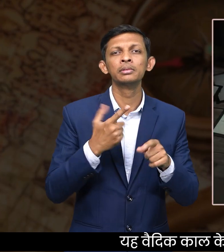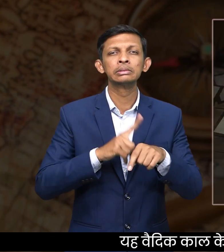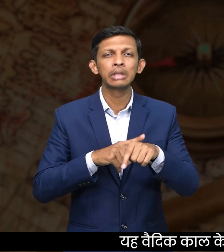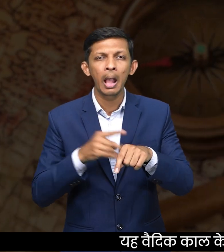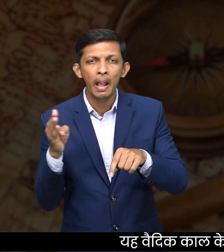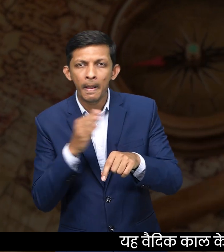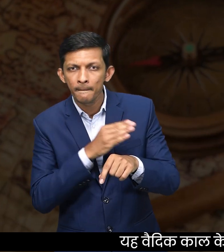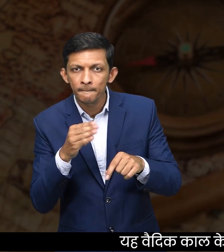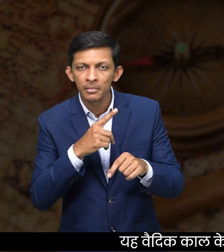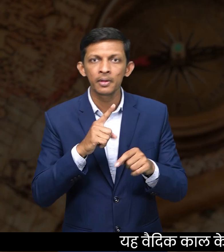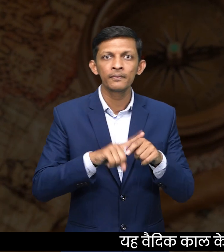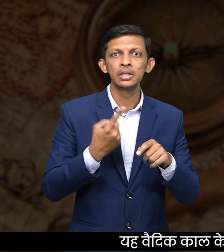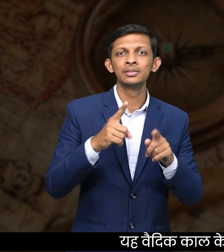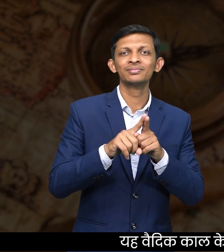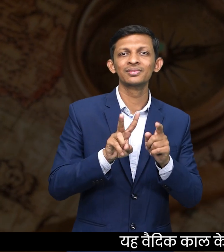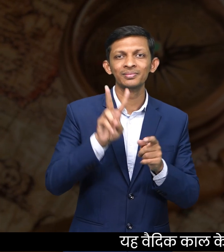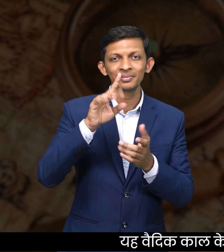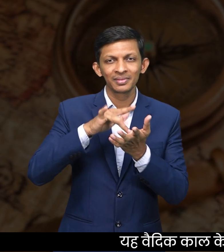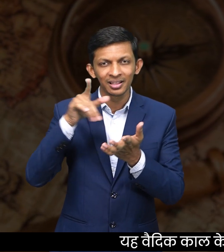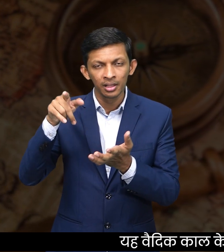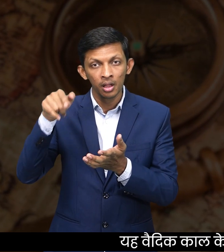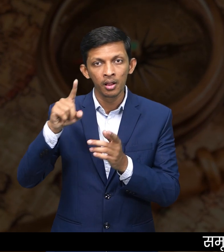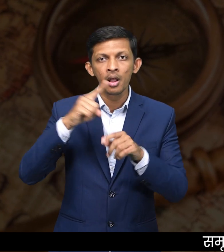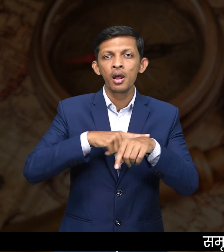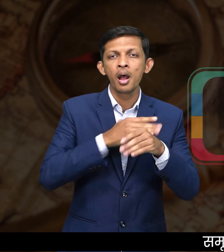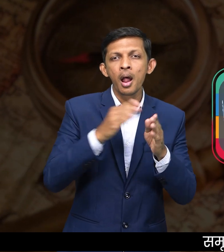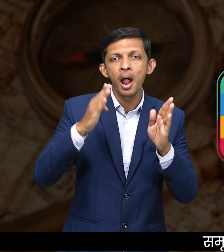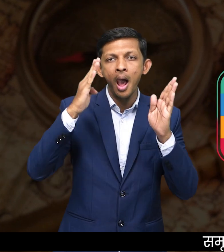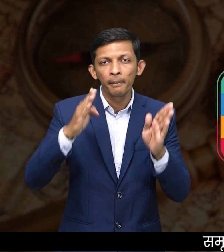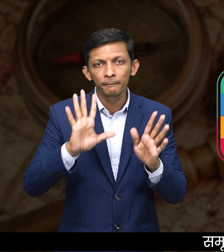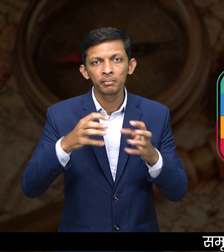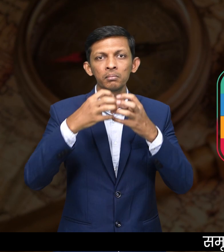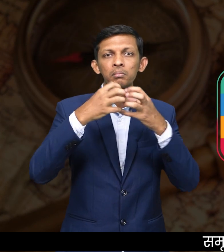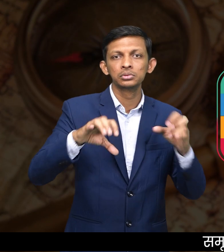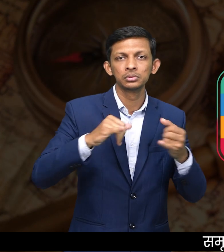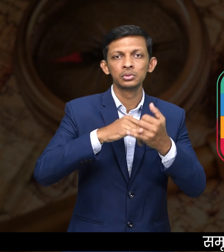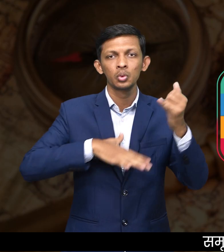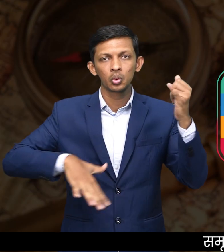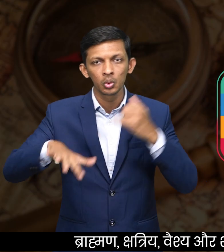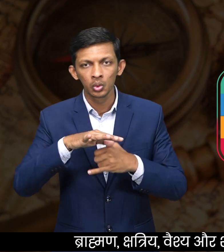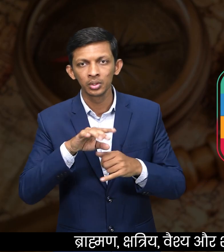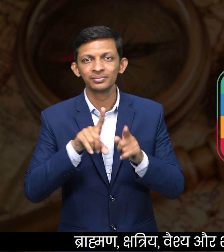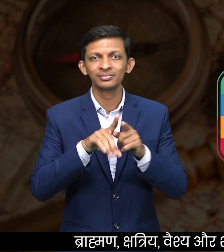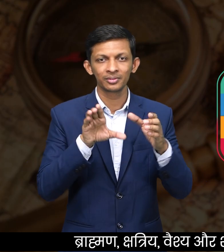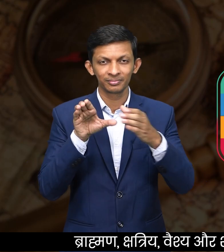के दौरान उभरी, जिसने समाज को 4 समूहों में विभाजित किया: ब्राह्मण,